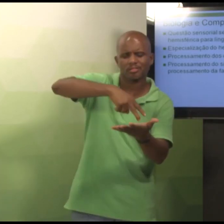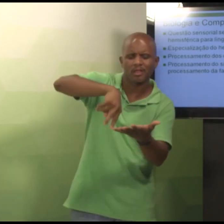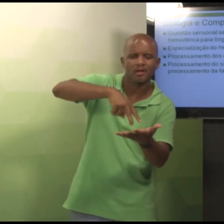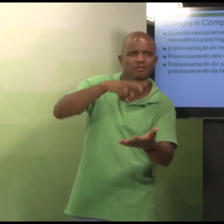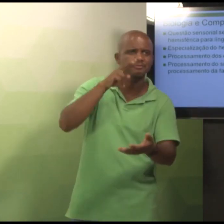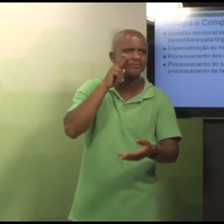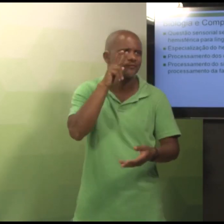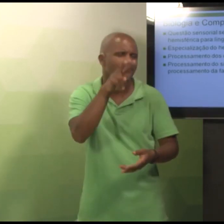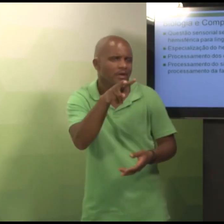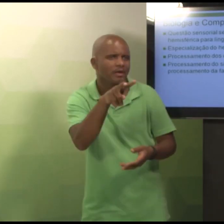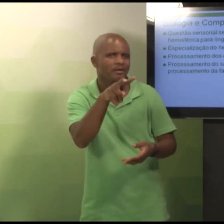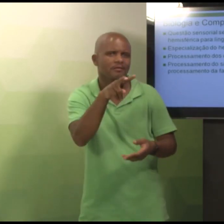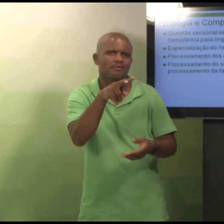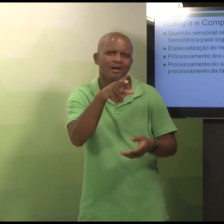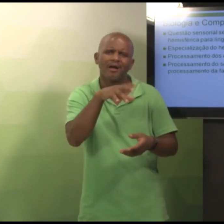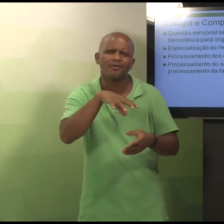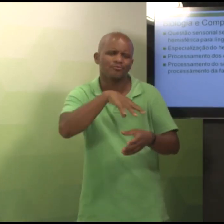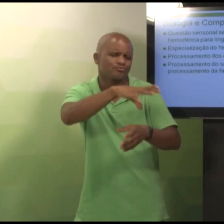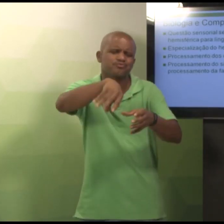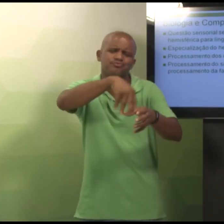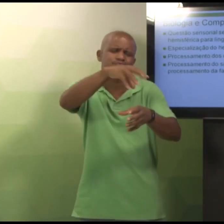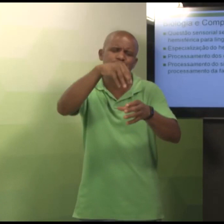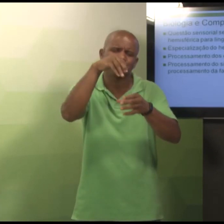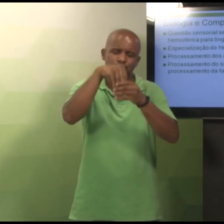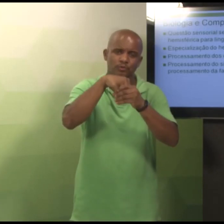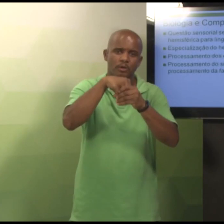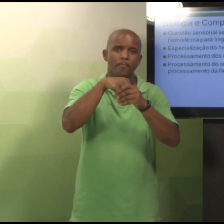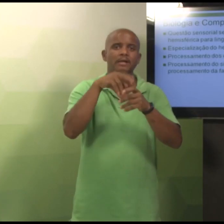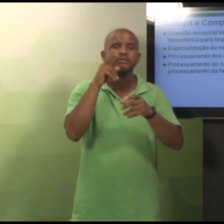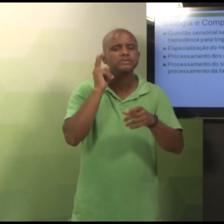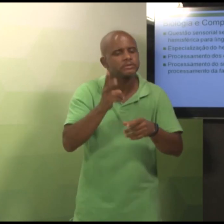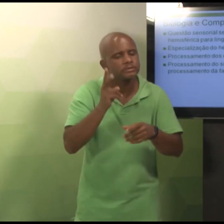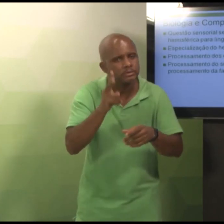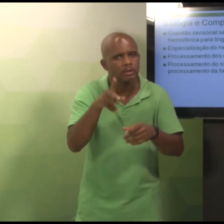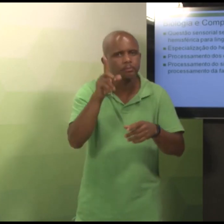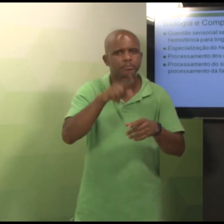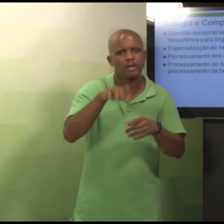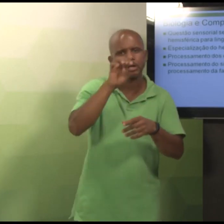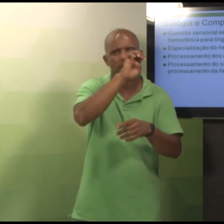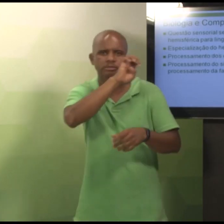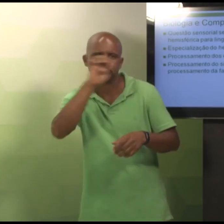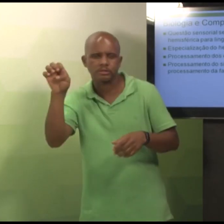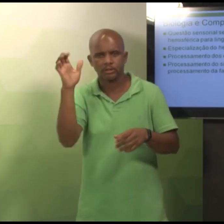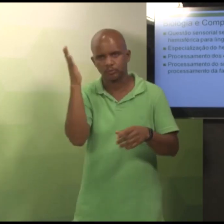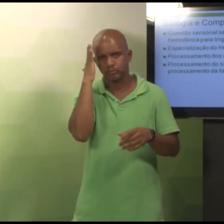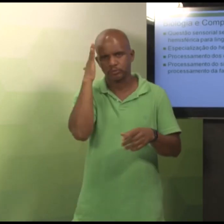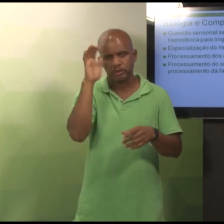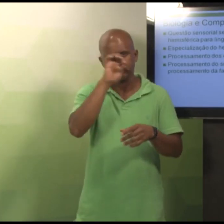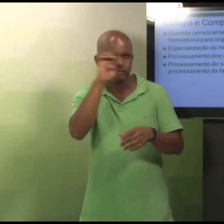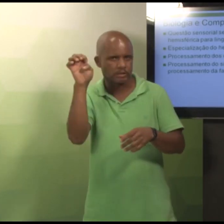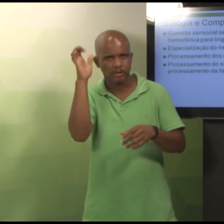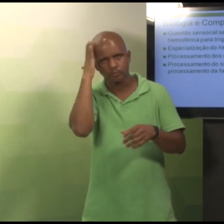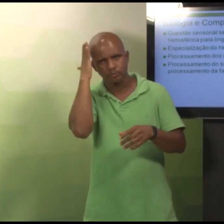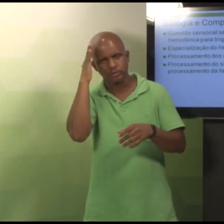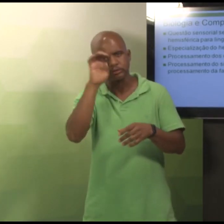quer seja, por exemplo, a dança, a linguagem visual, dentre outras, elas são